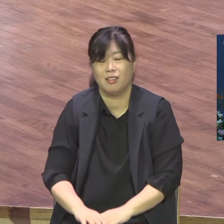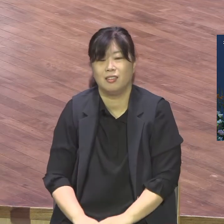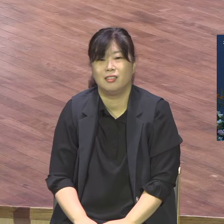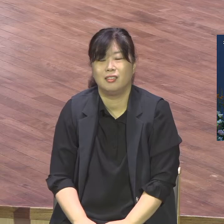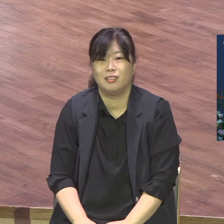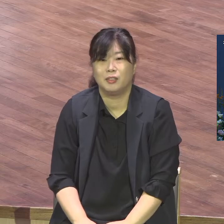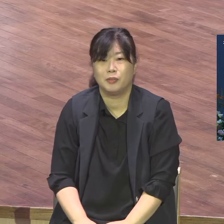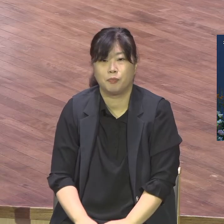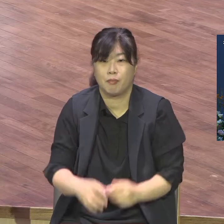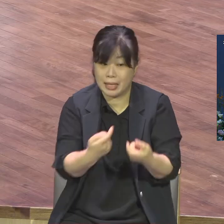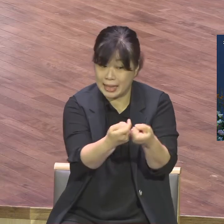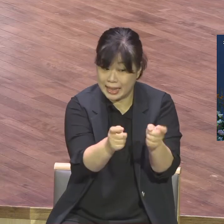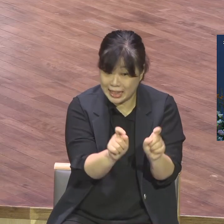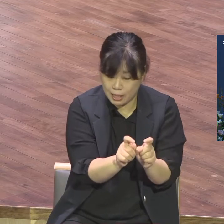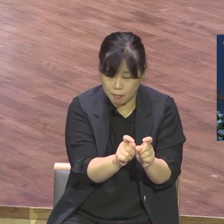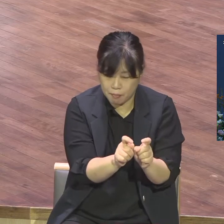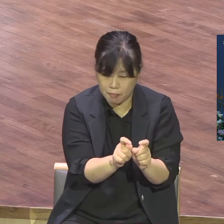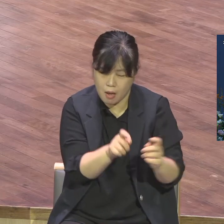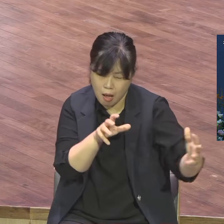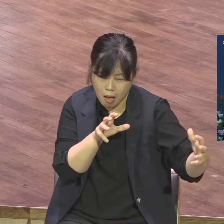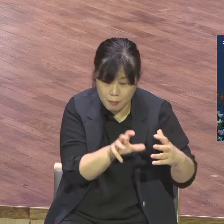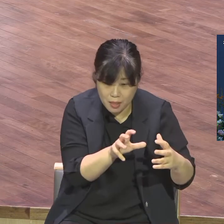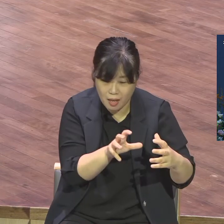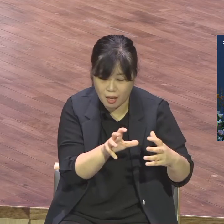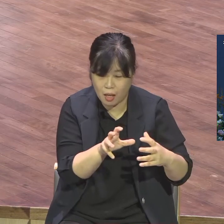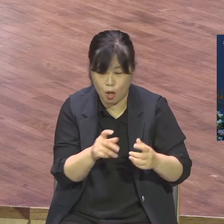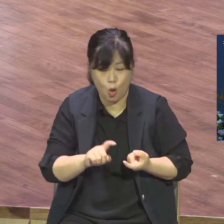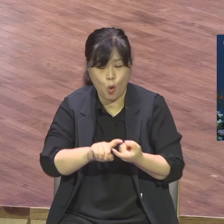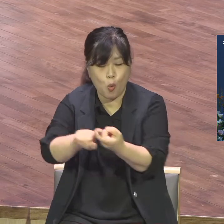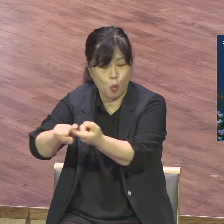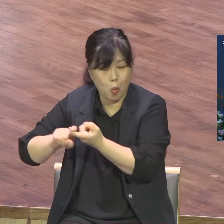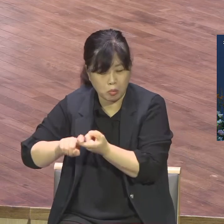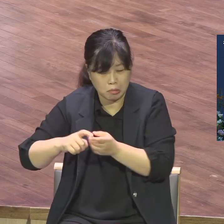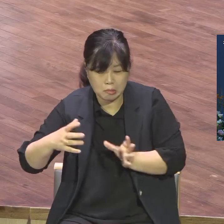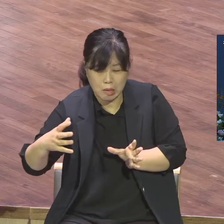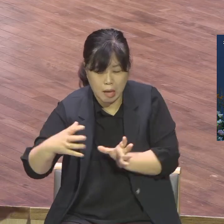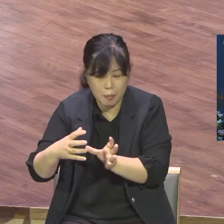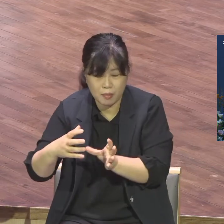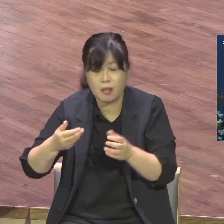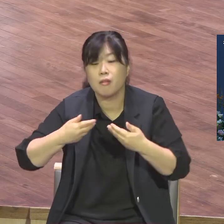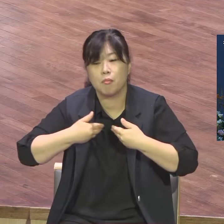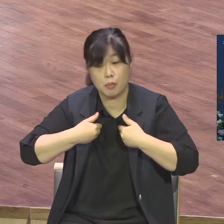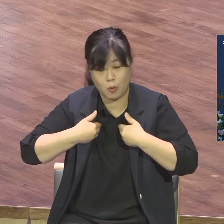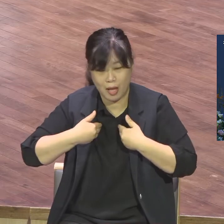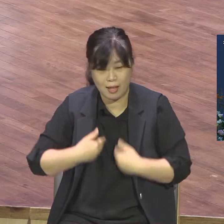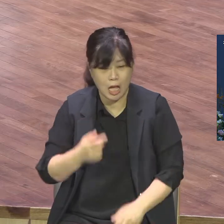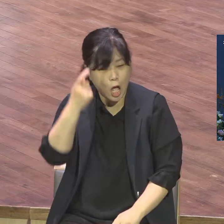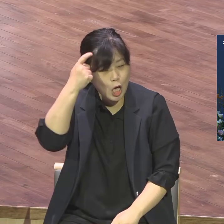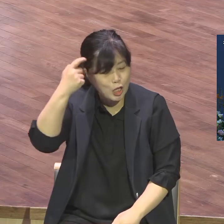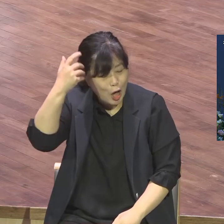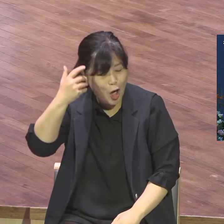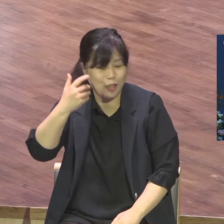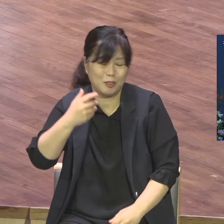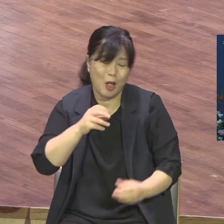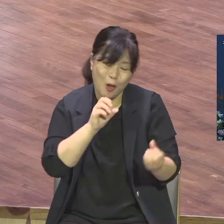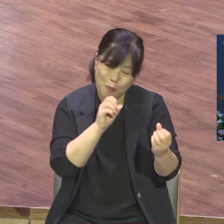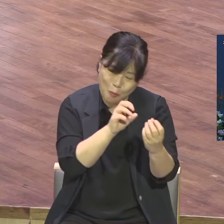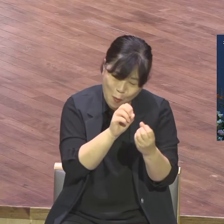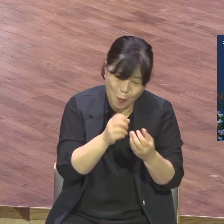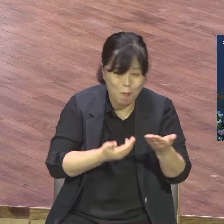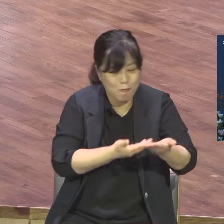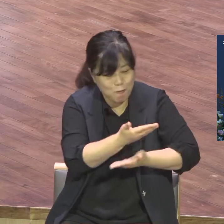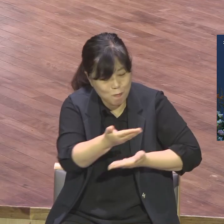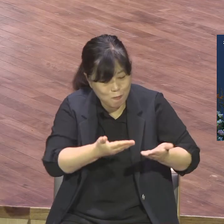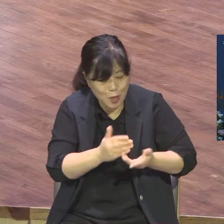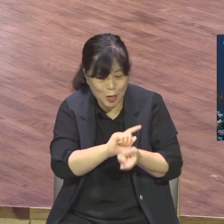그런 팀이셔야 됩니다. 같이 영적 대화를 나누면서 영적 힘을 얻으면서 서로